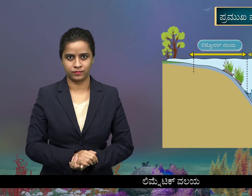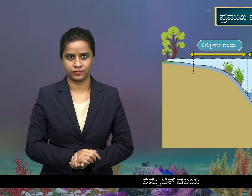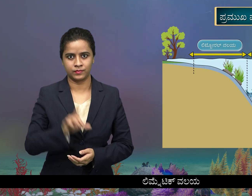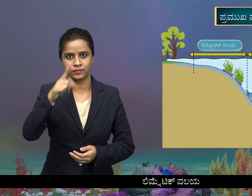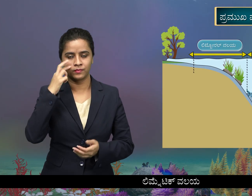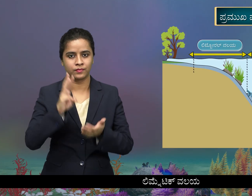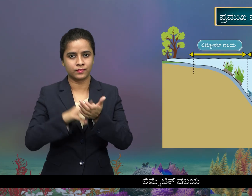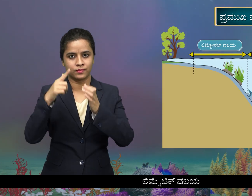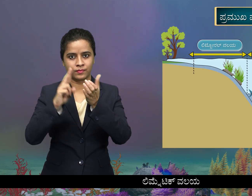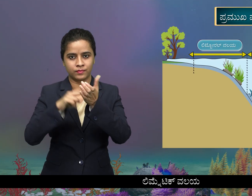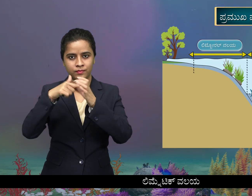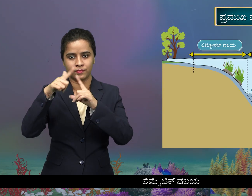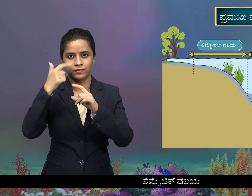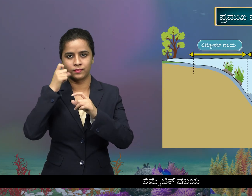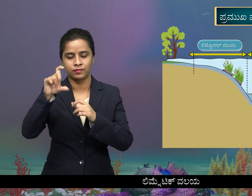ಲಿಮ್ನೆಟಿಕ್ ವಲಯ,